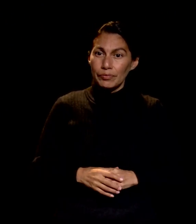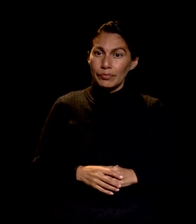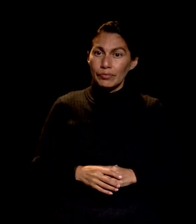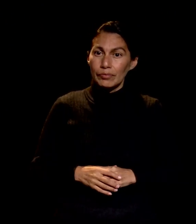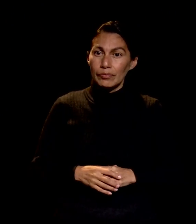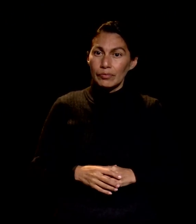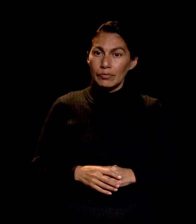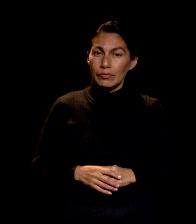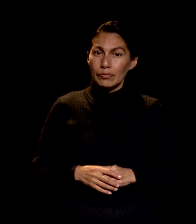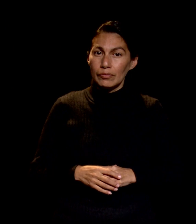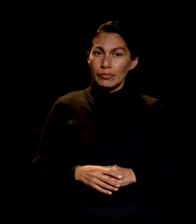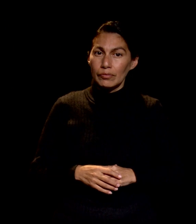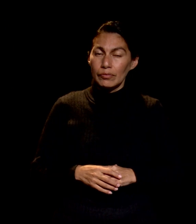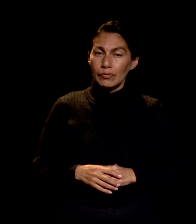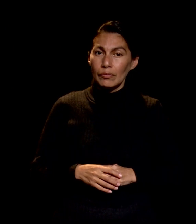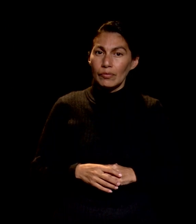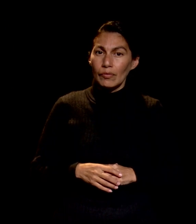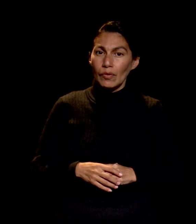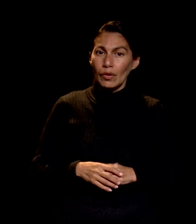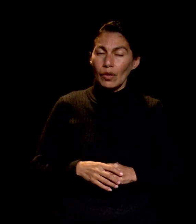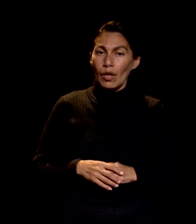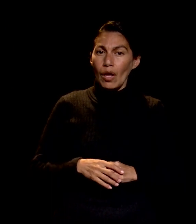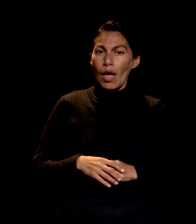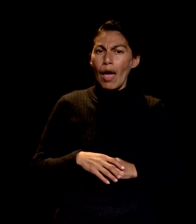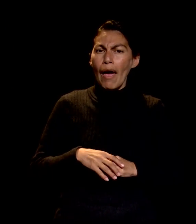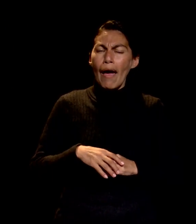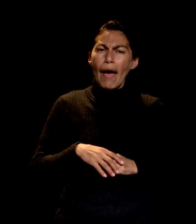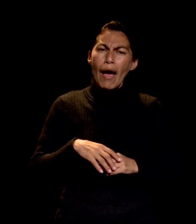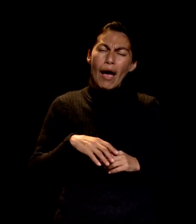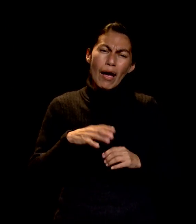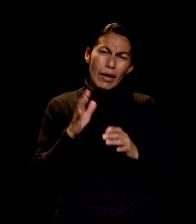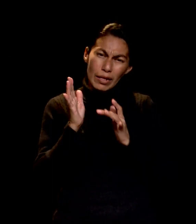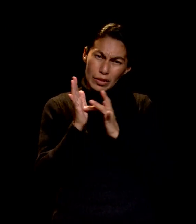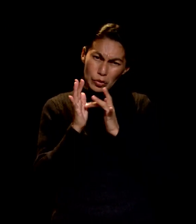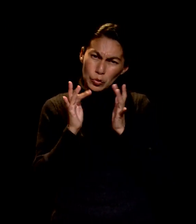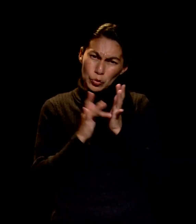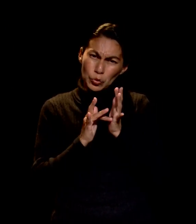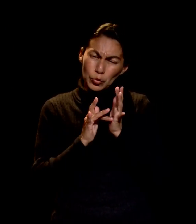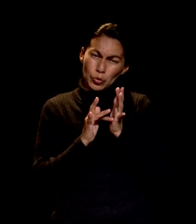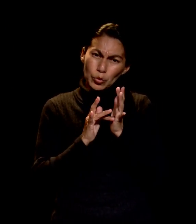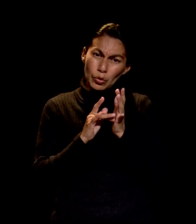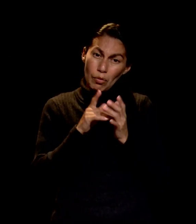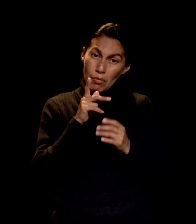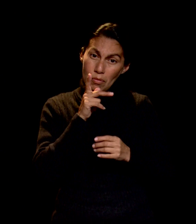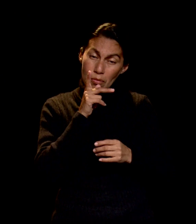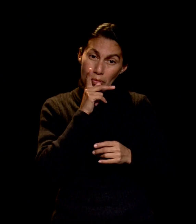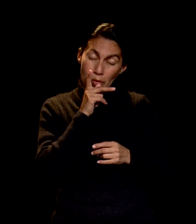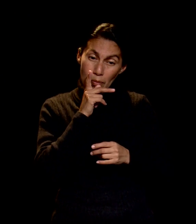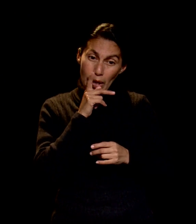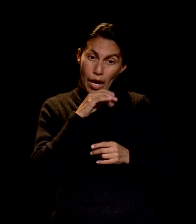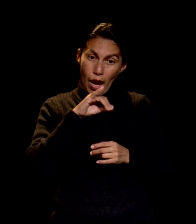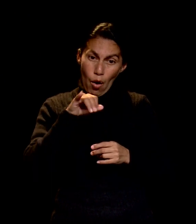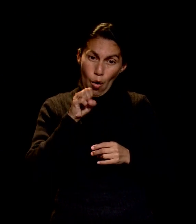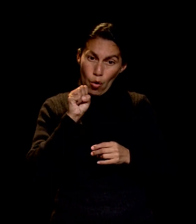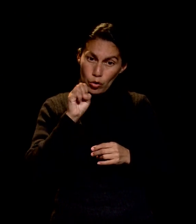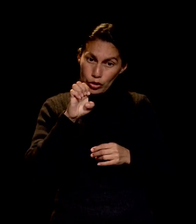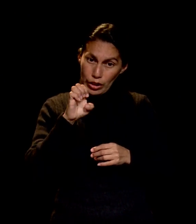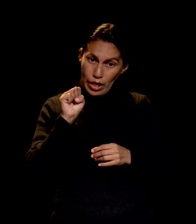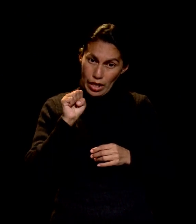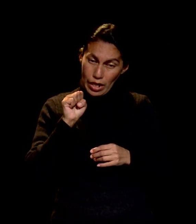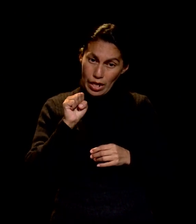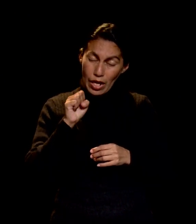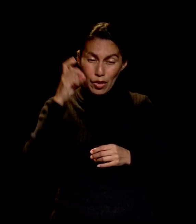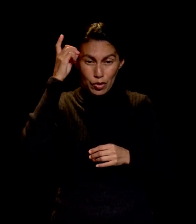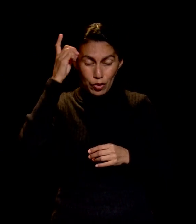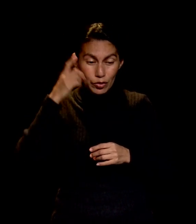Muchas veces Dios tiene muchas maneras para comunicar su voluntad, pero sin duda alguna será